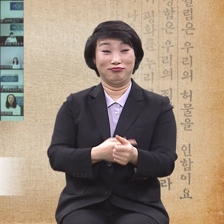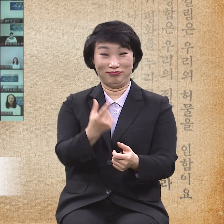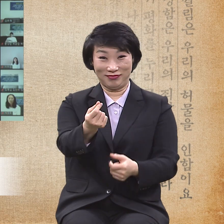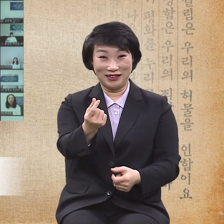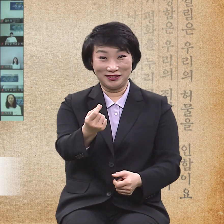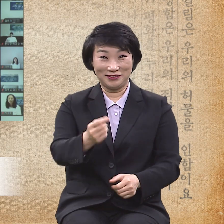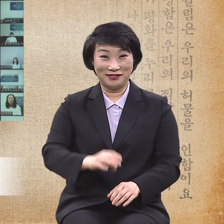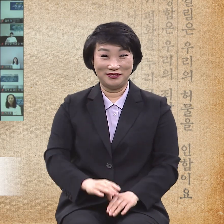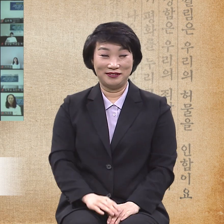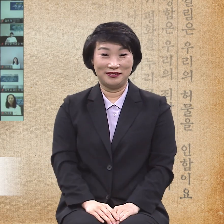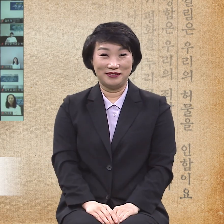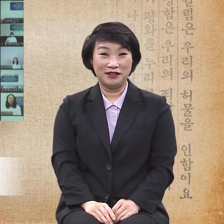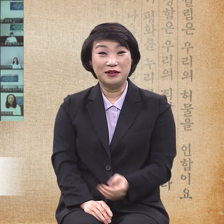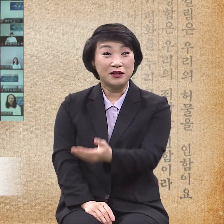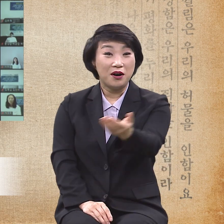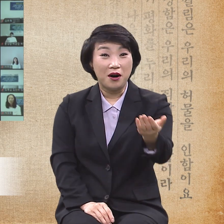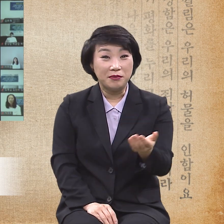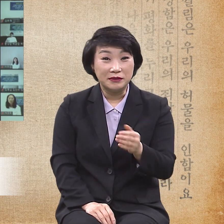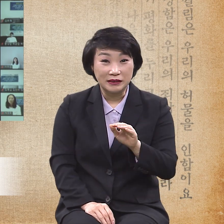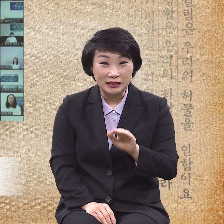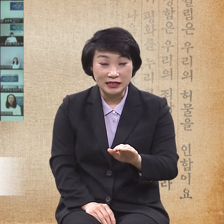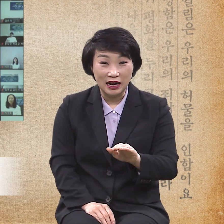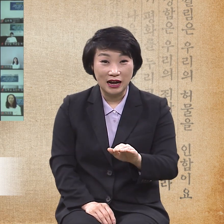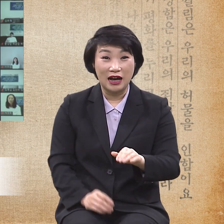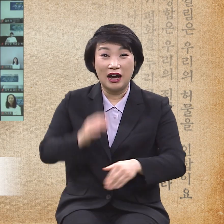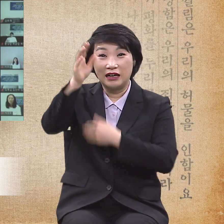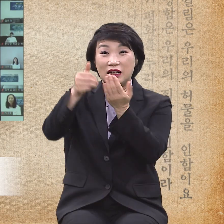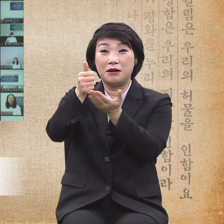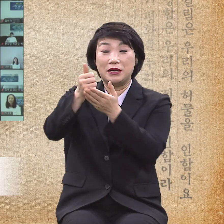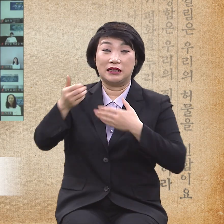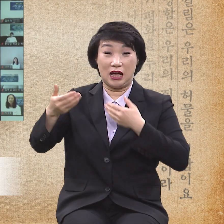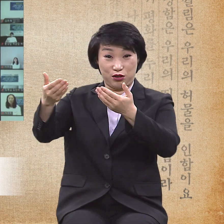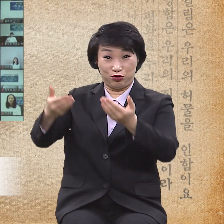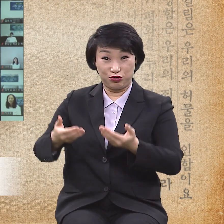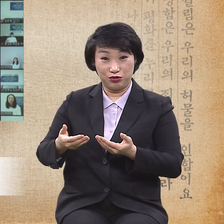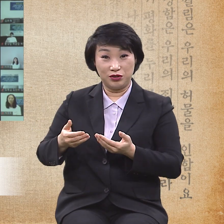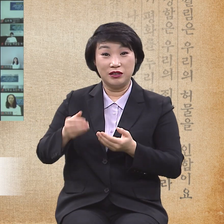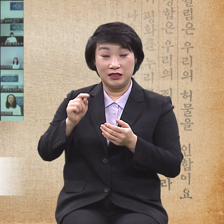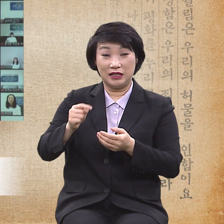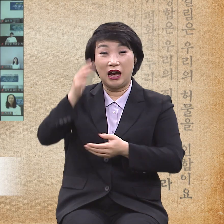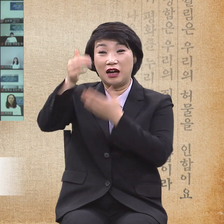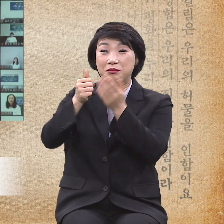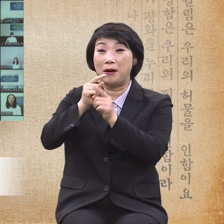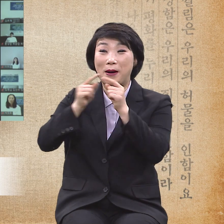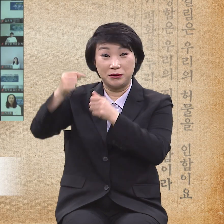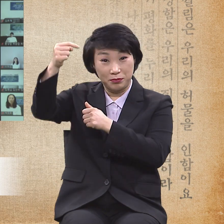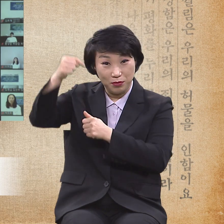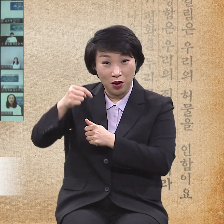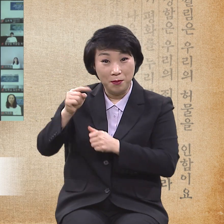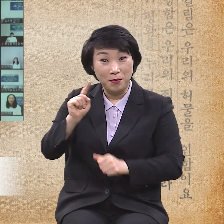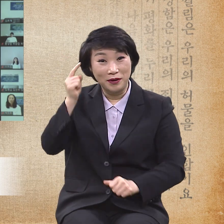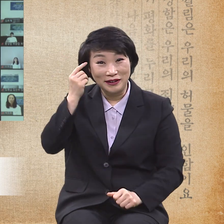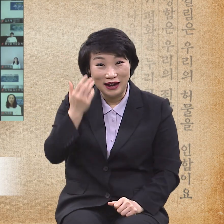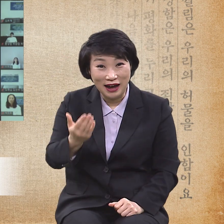응? 여러분 하나님의 내게 베푸신 주신 말씀의 계명이